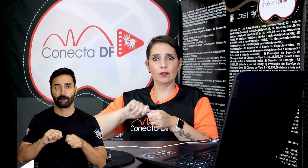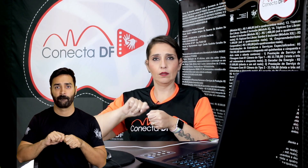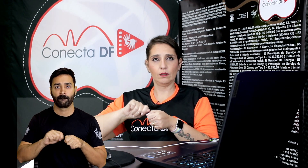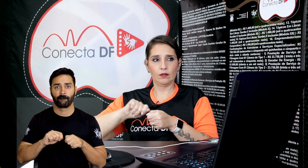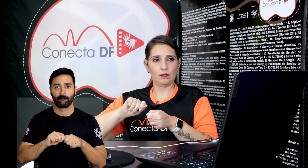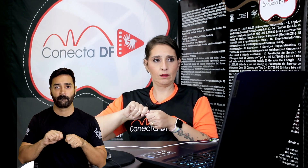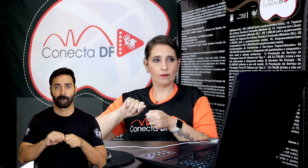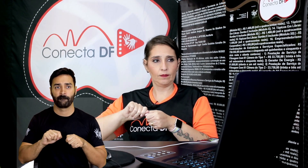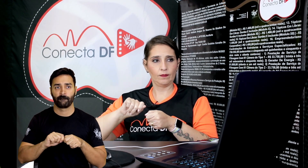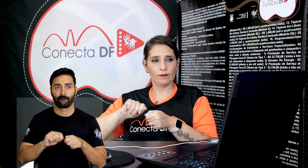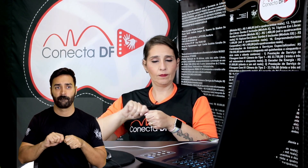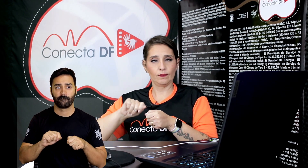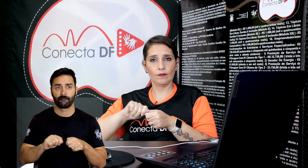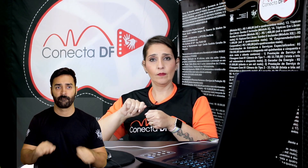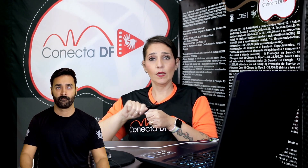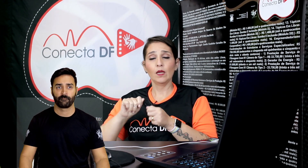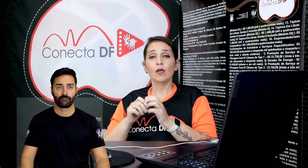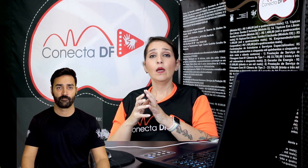fazer.